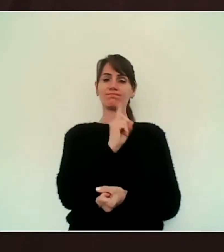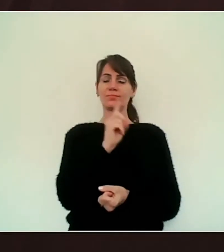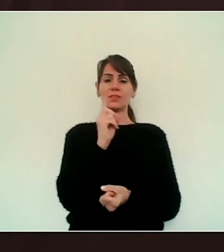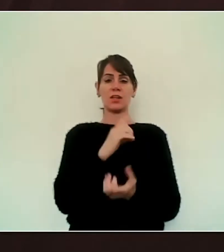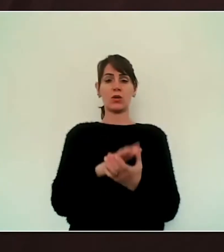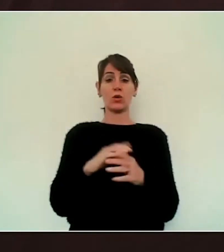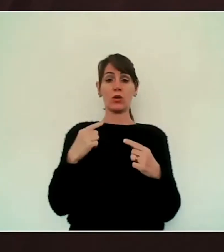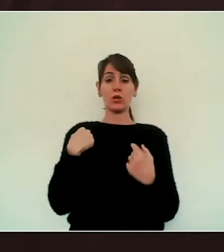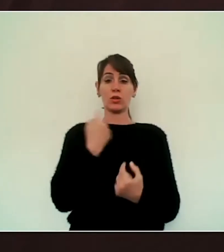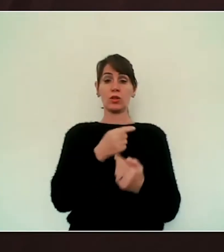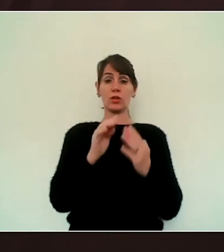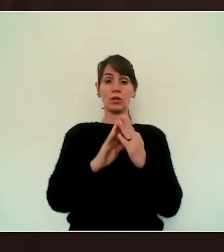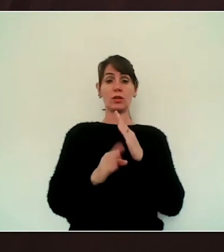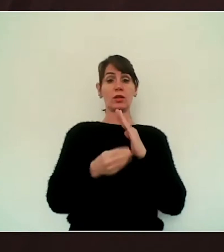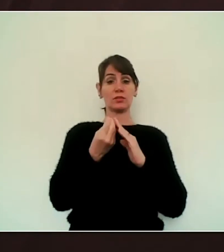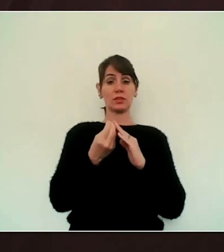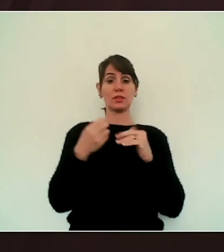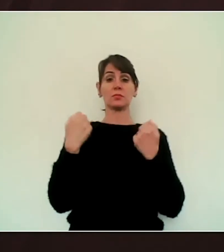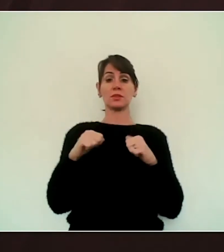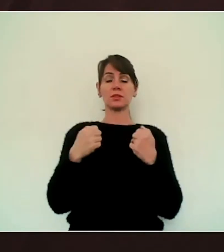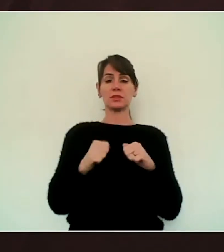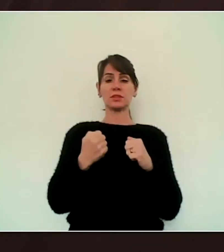para semear.